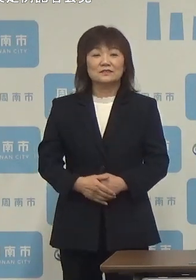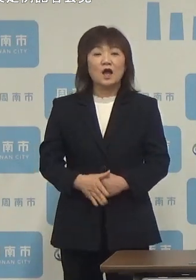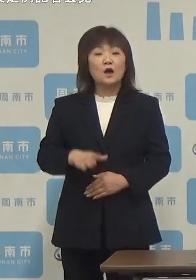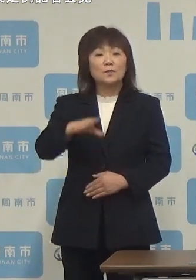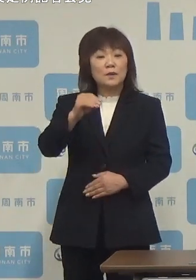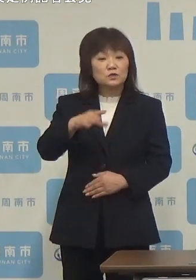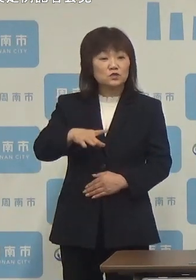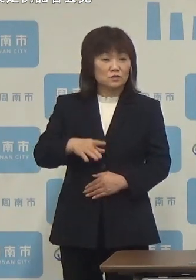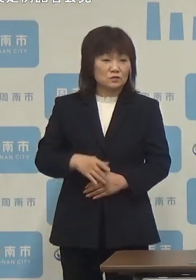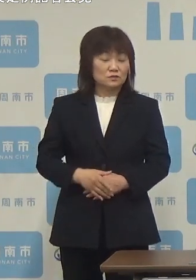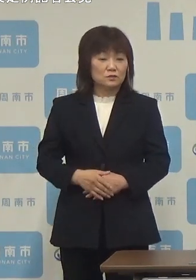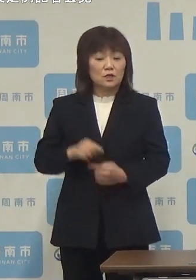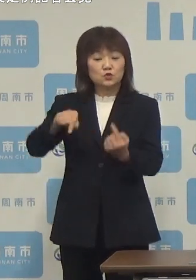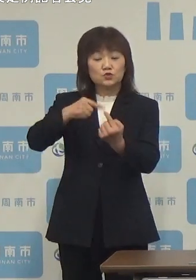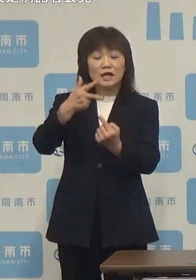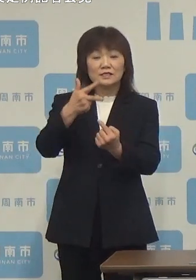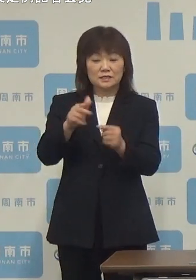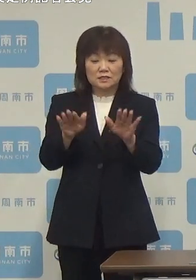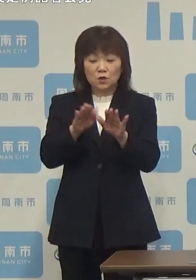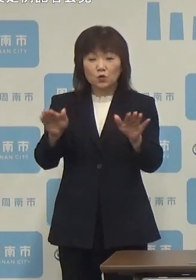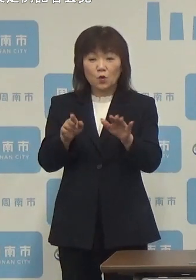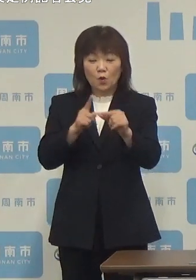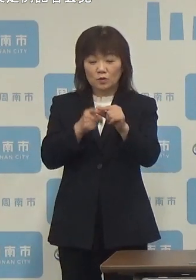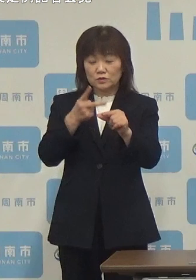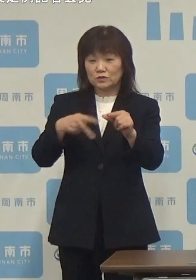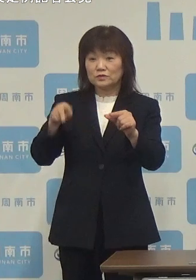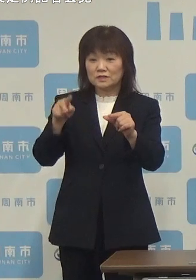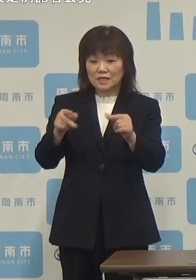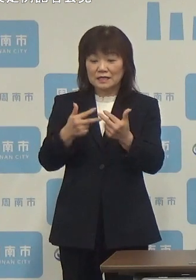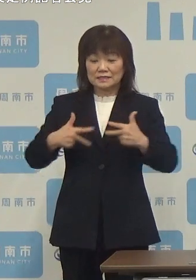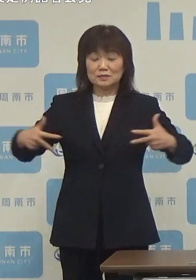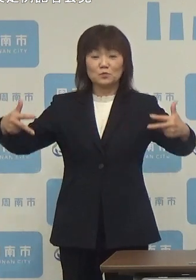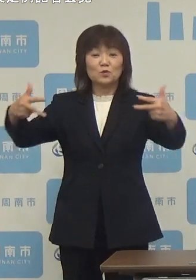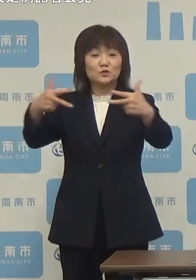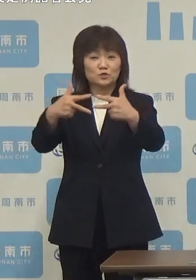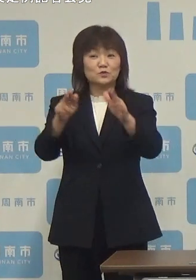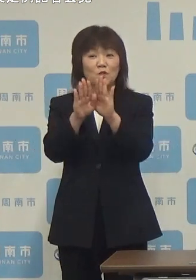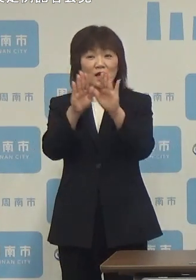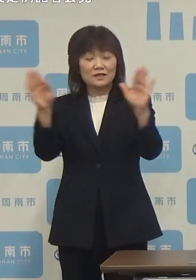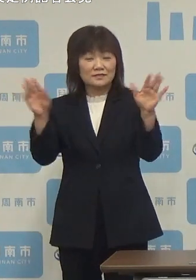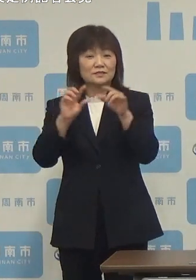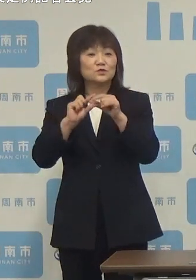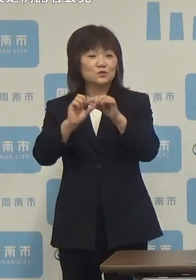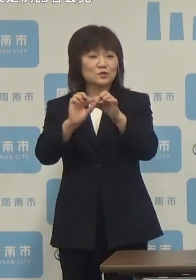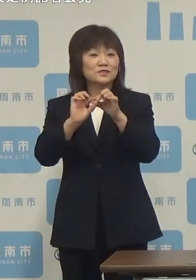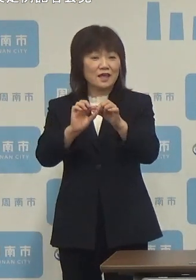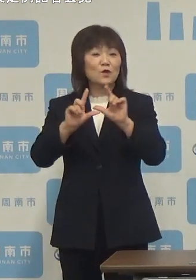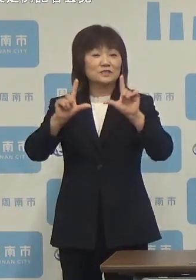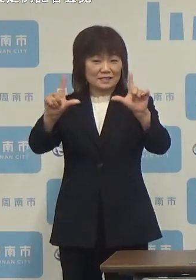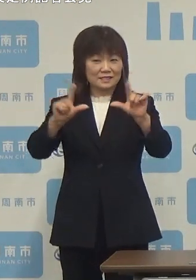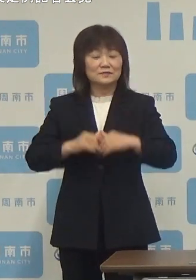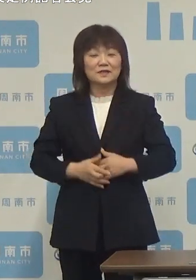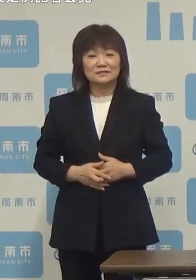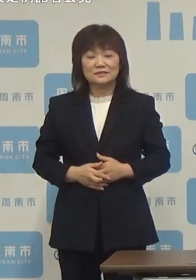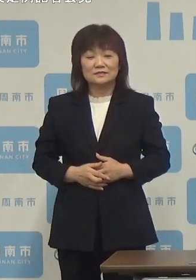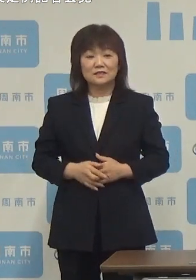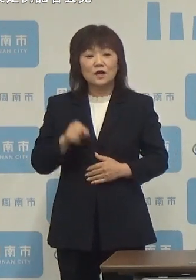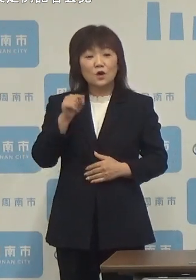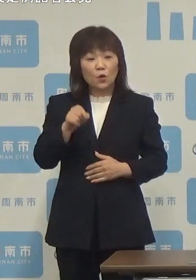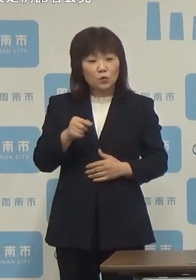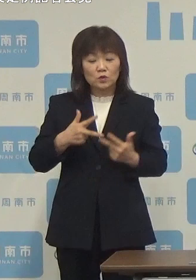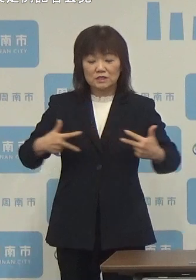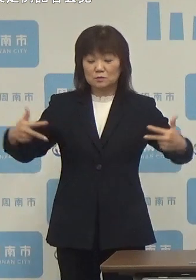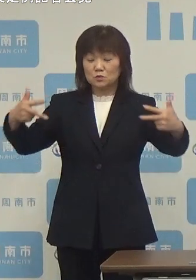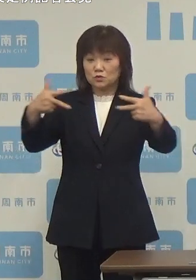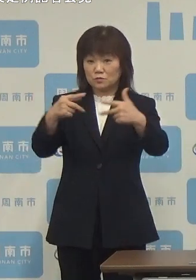まず最初に周南市子ども真ん中シンポジウムの開催についてお知らせをいたします。このシ